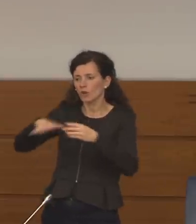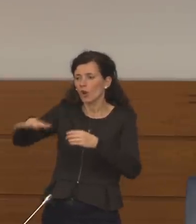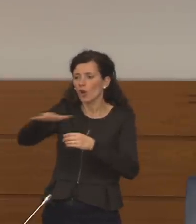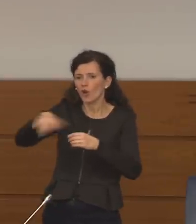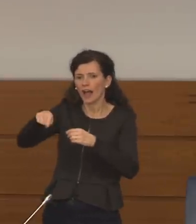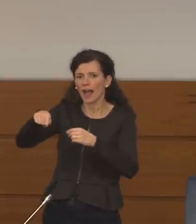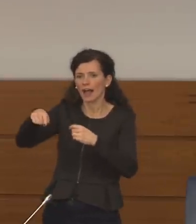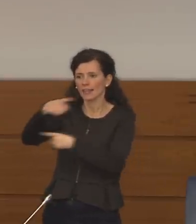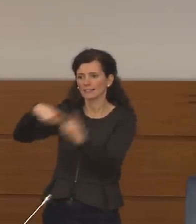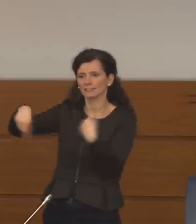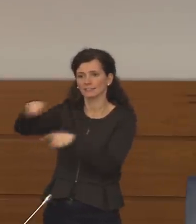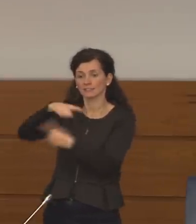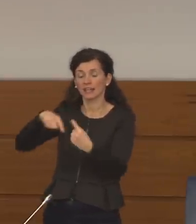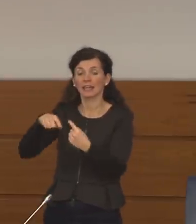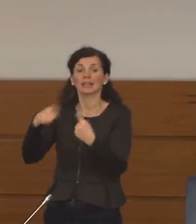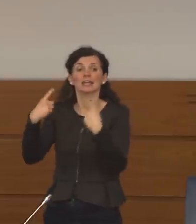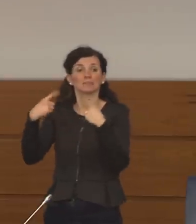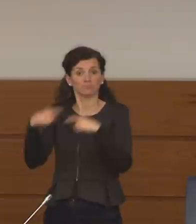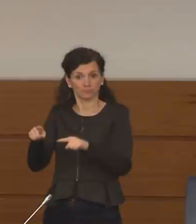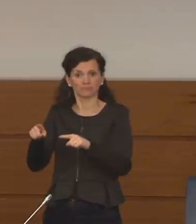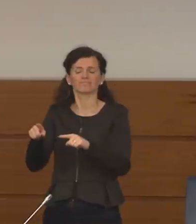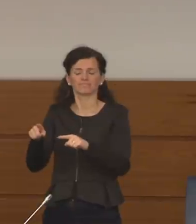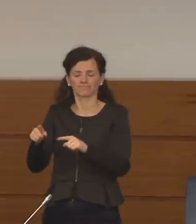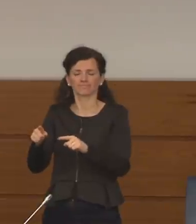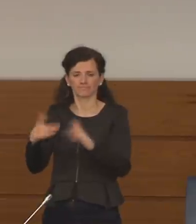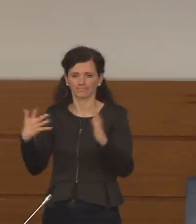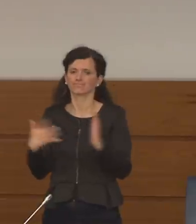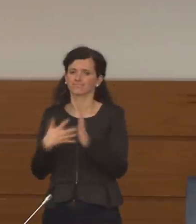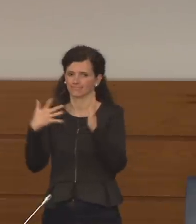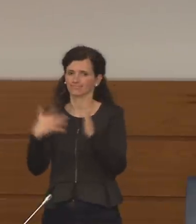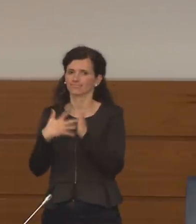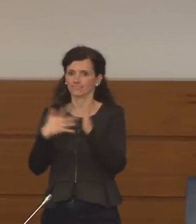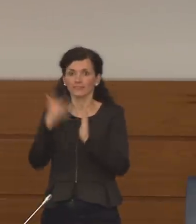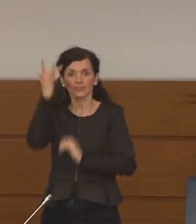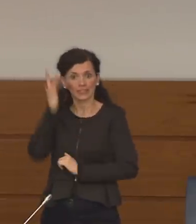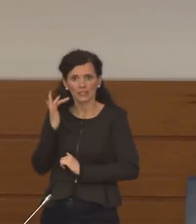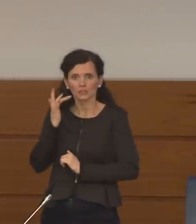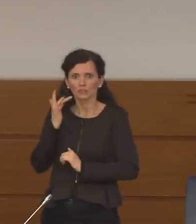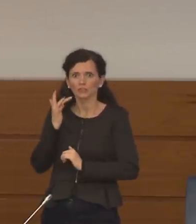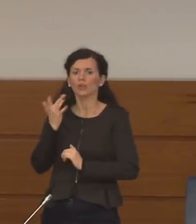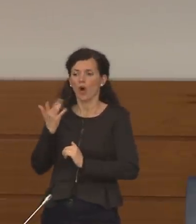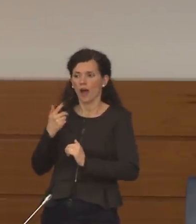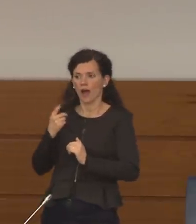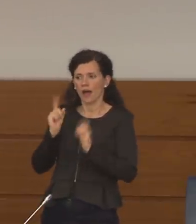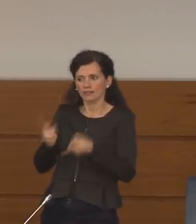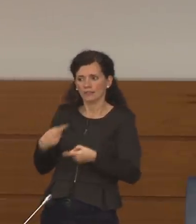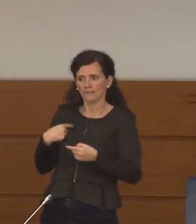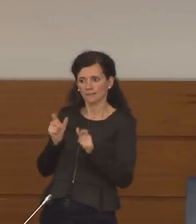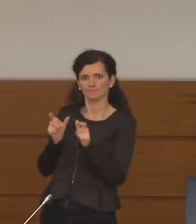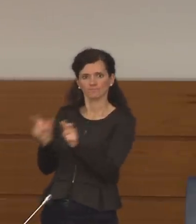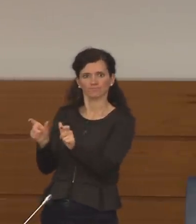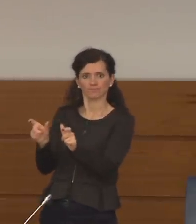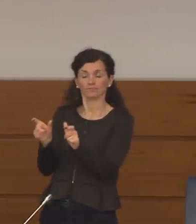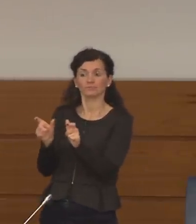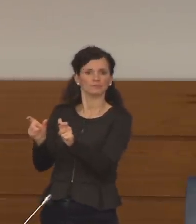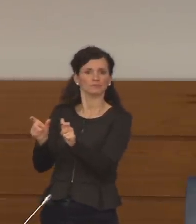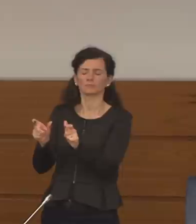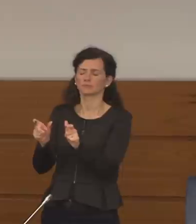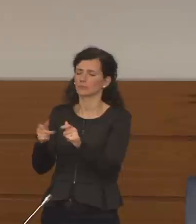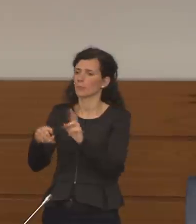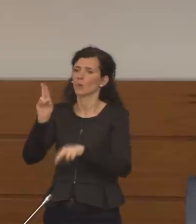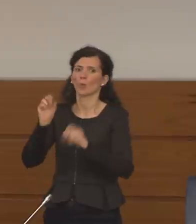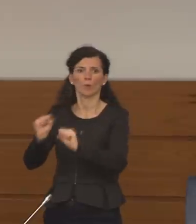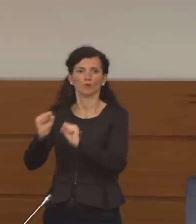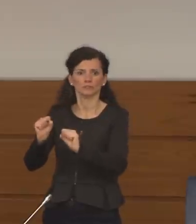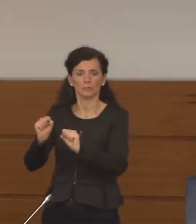questo è un elemento critico è un elemento che va ovviamente contenuto più rapidamente possibile e le misure che sono state